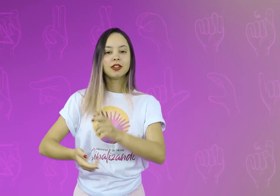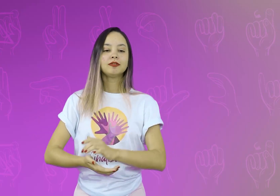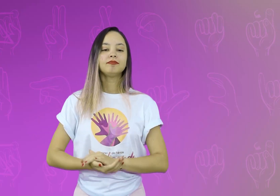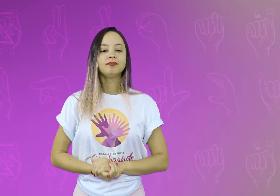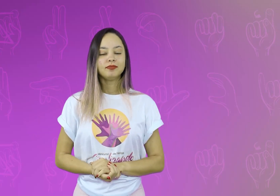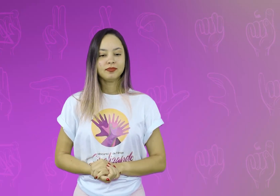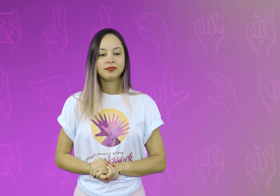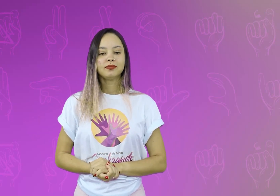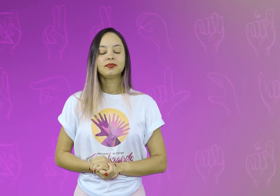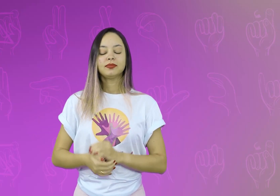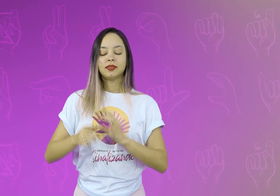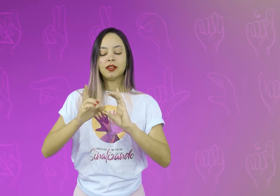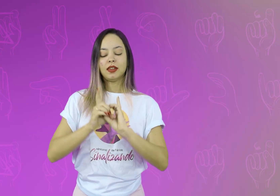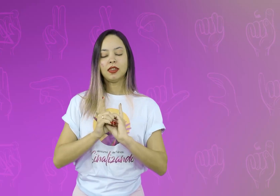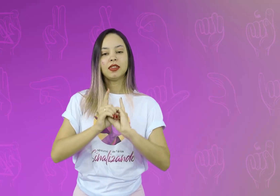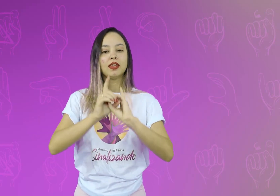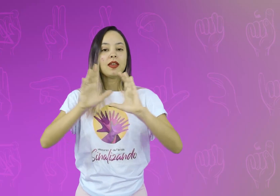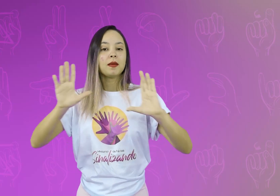política,